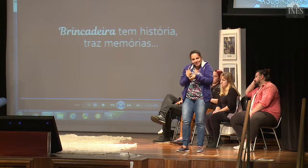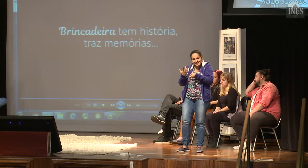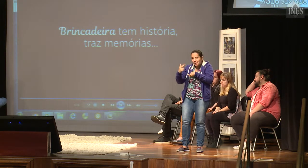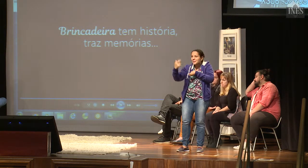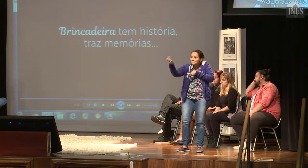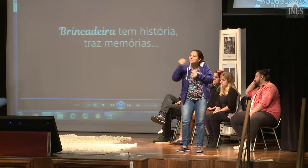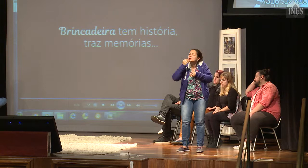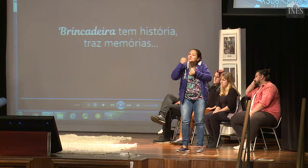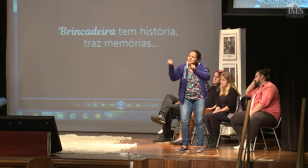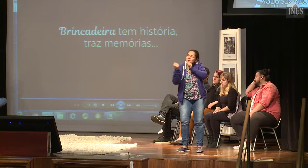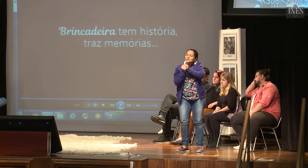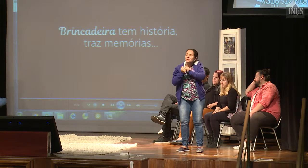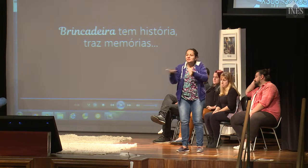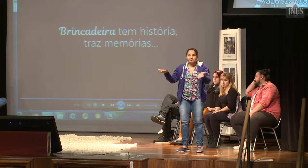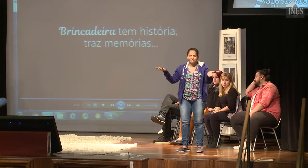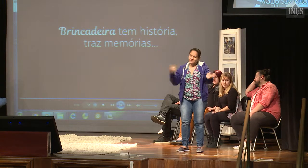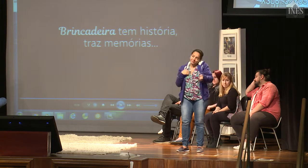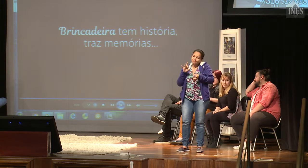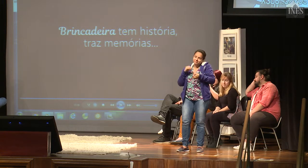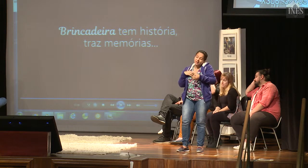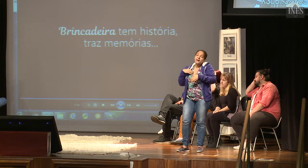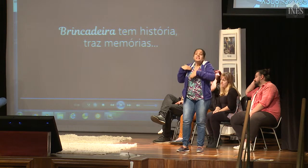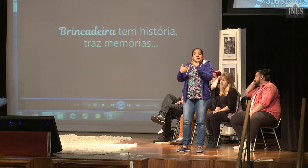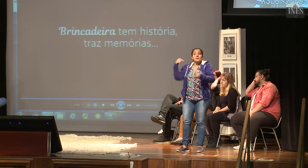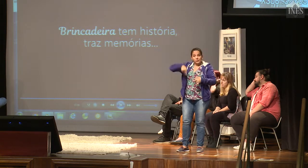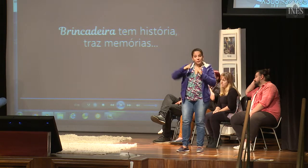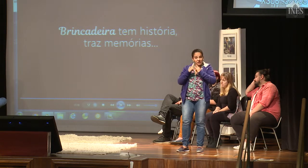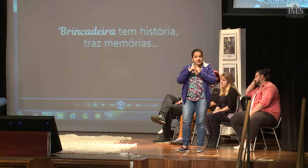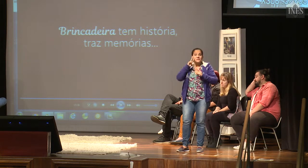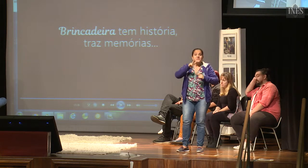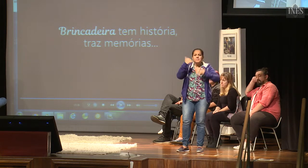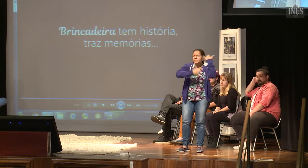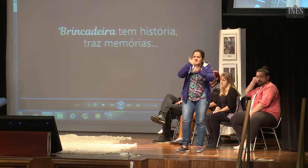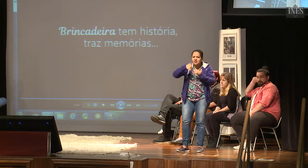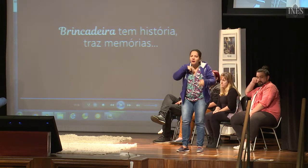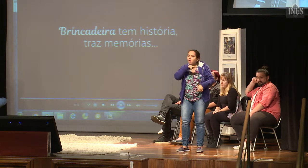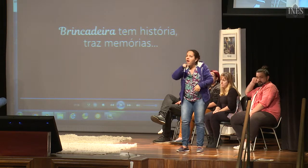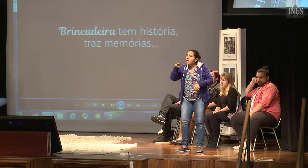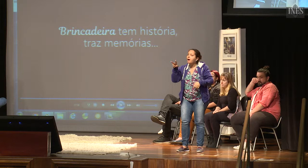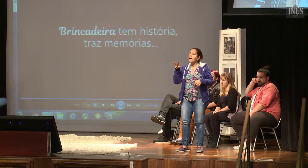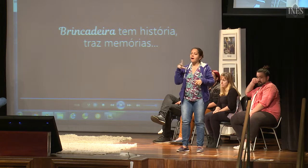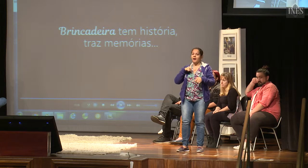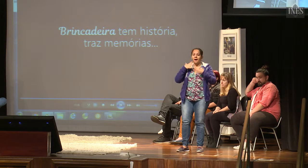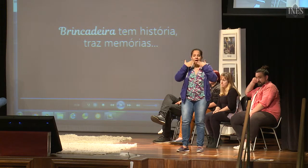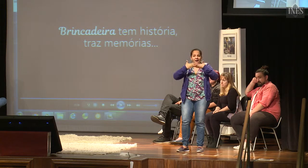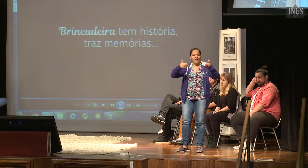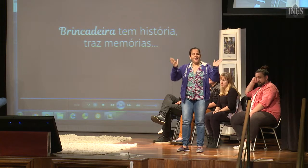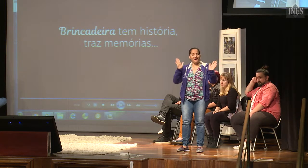comigo mesma, pensando, né, que podia estar junto com outras pessoas. Mas aí depois, aqui no INES, eu vi as brincadeiras assim,